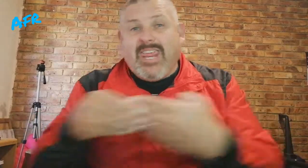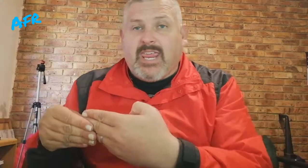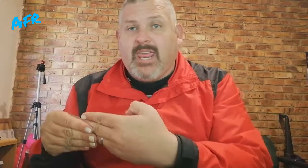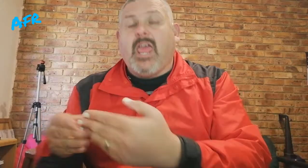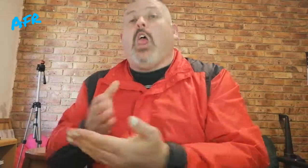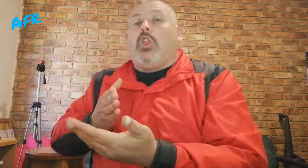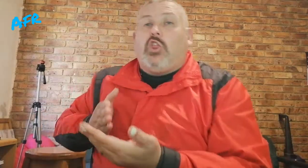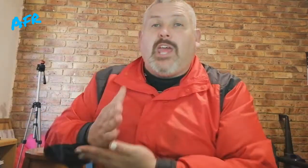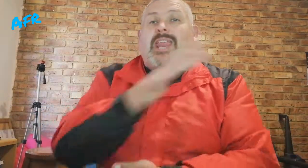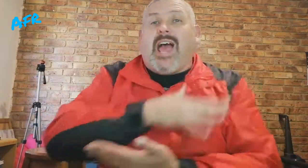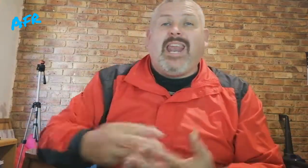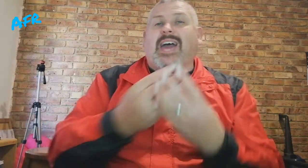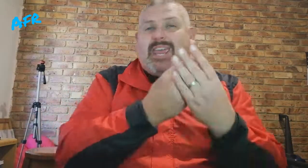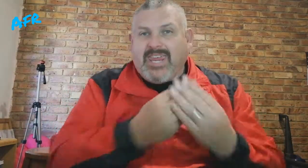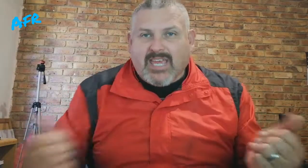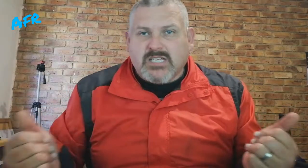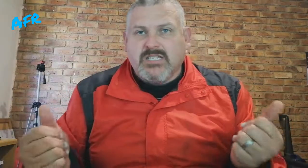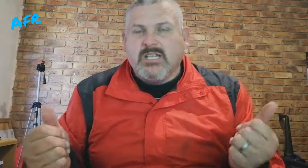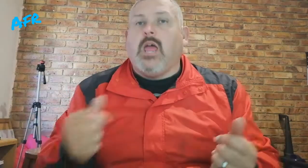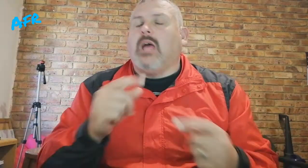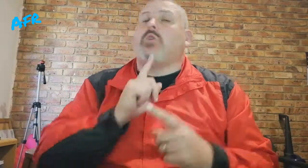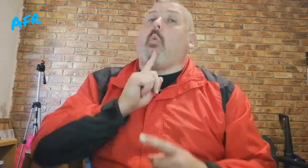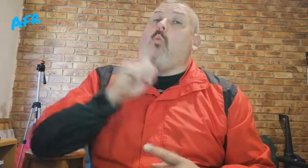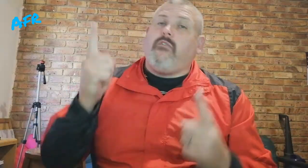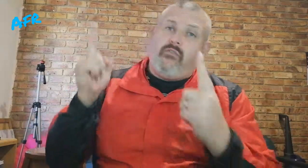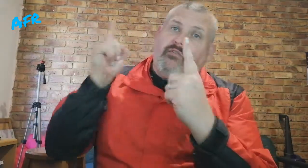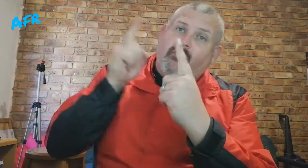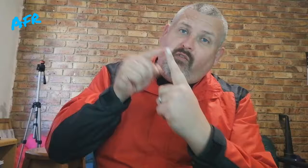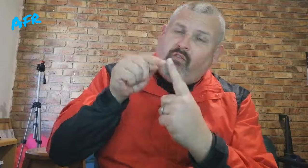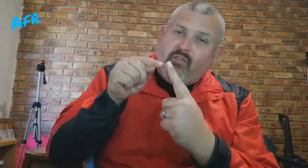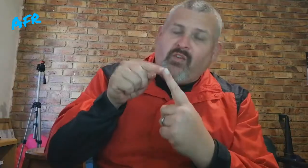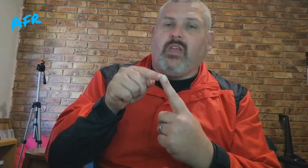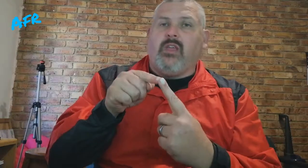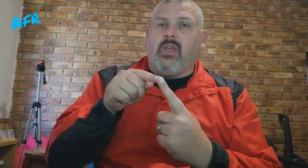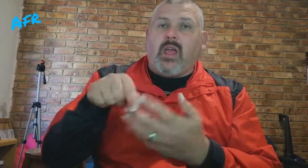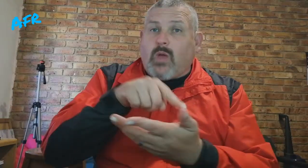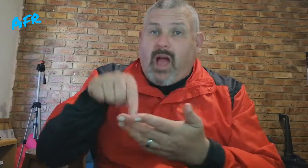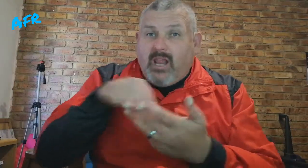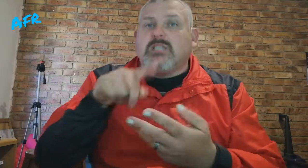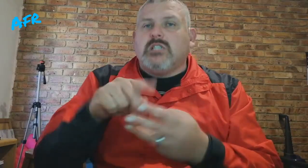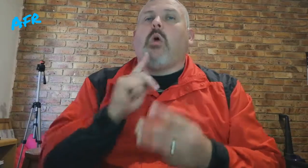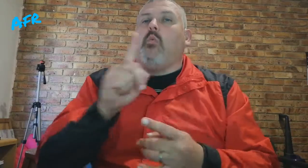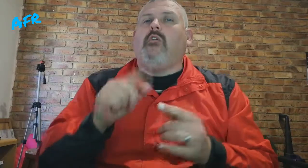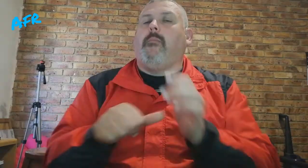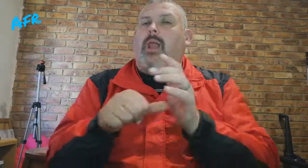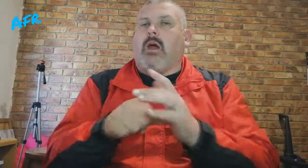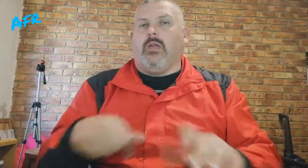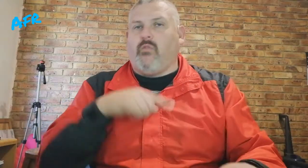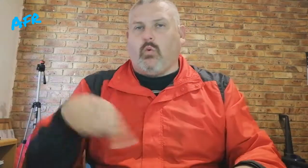lei deur die Heilige Gees is hoof. So alles is hoof belangrik vir